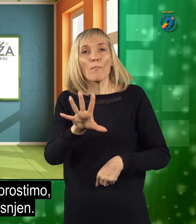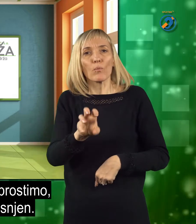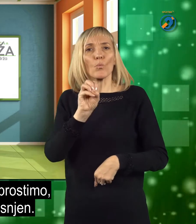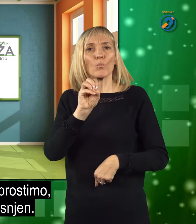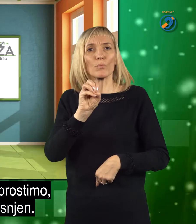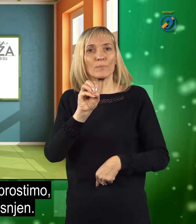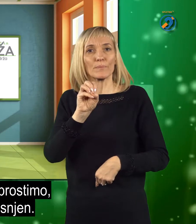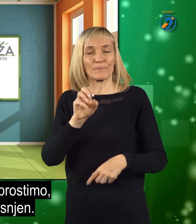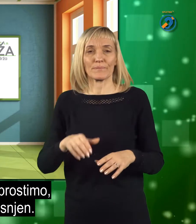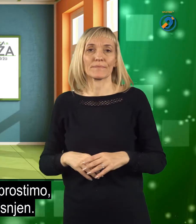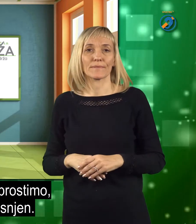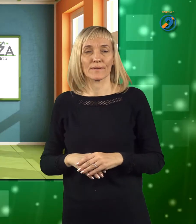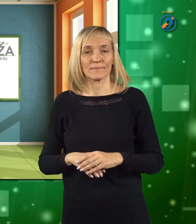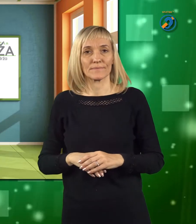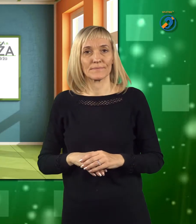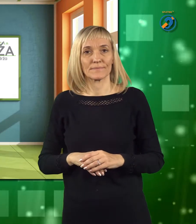stisnjen.